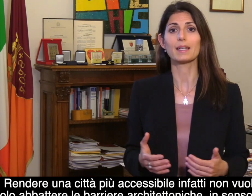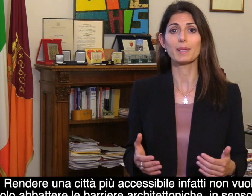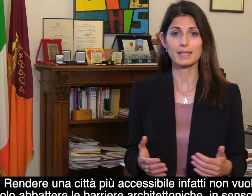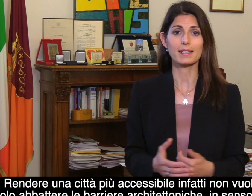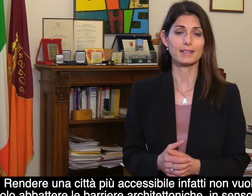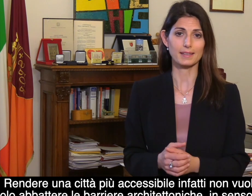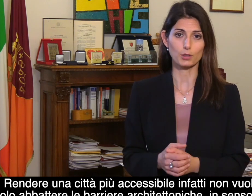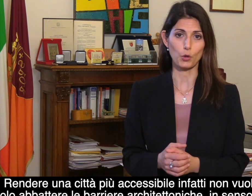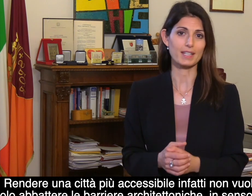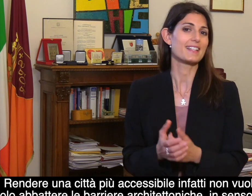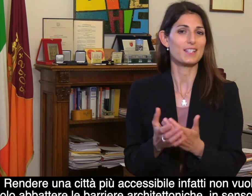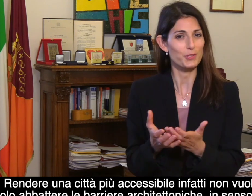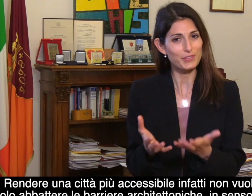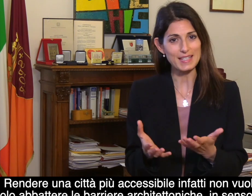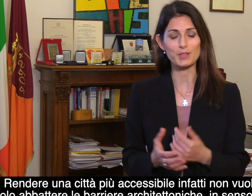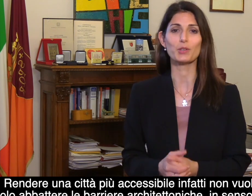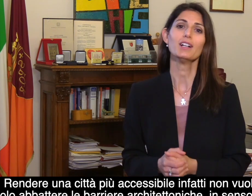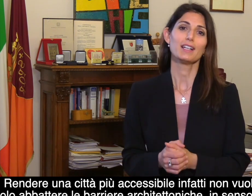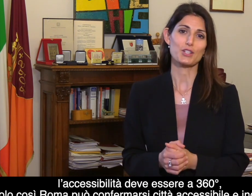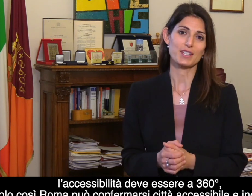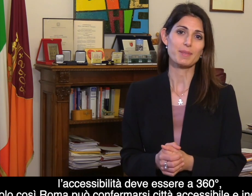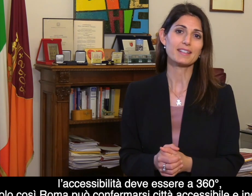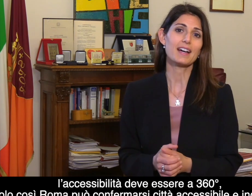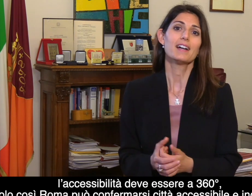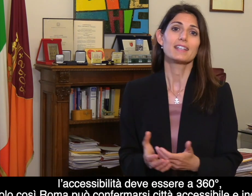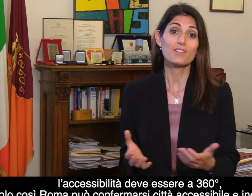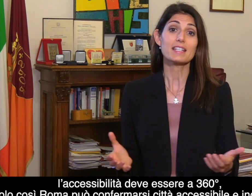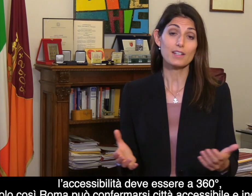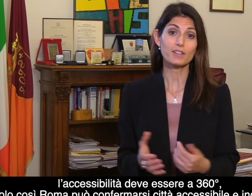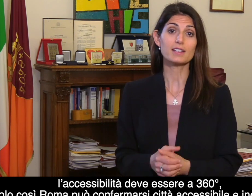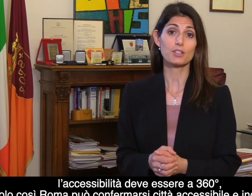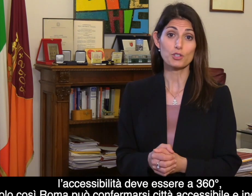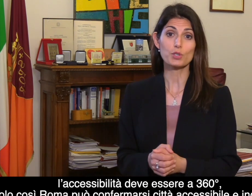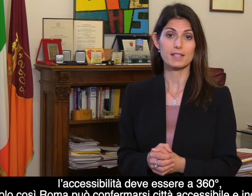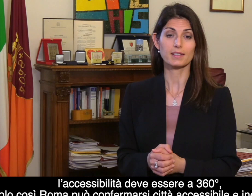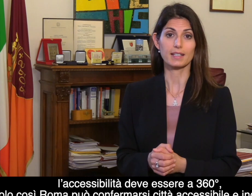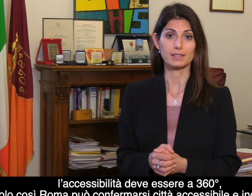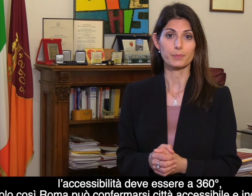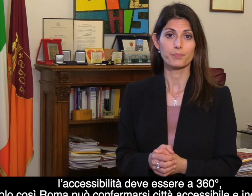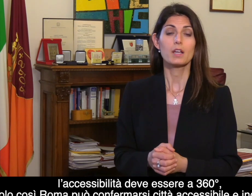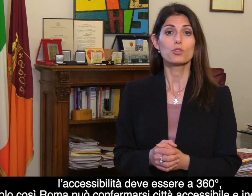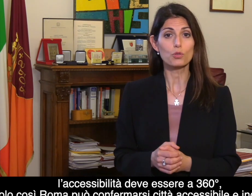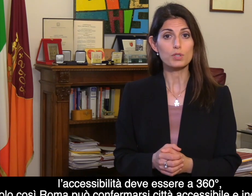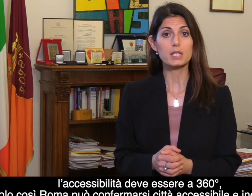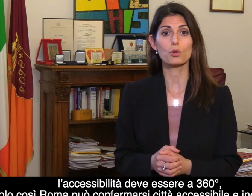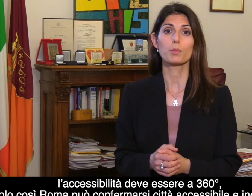barriere architettoniche in senso fisico l'accessibilità deve essere infatti a 360 gradi solo così roma può